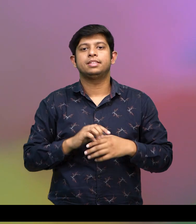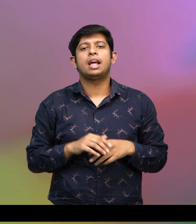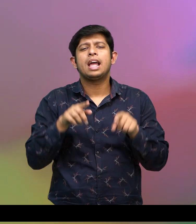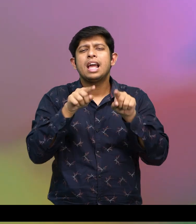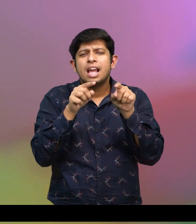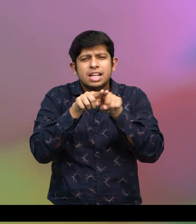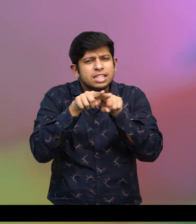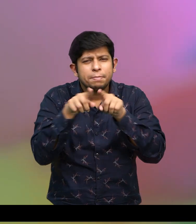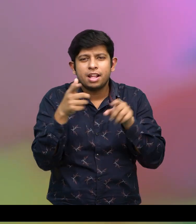ఉదాహరణ కంగారు.